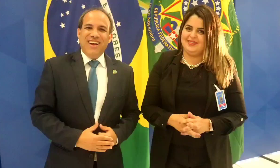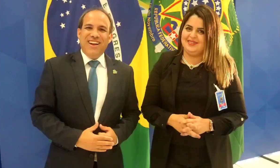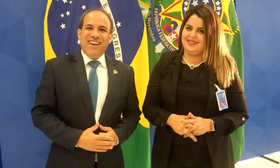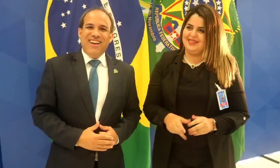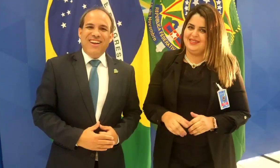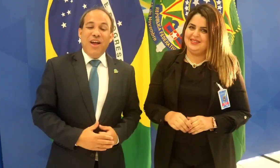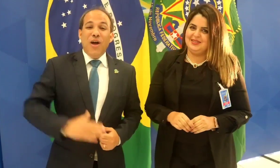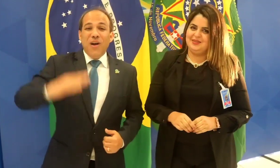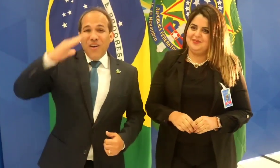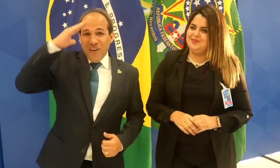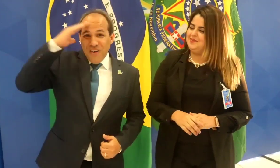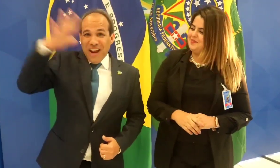Já